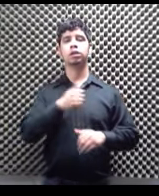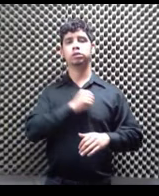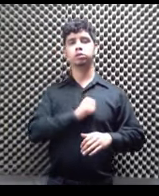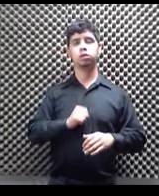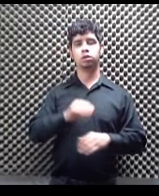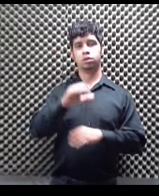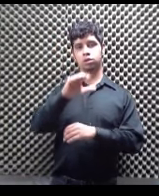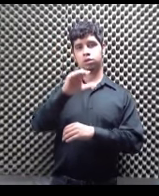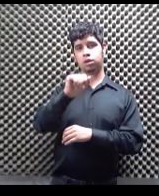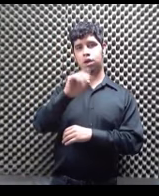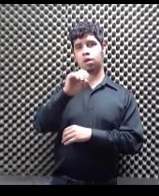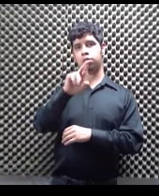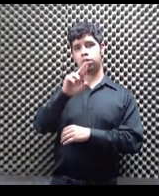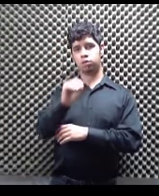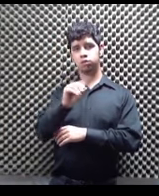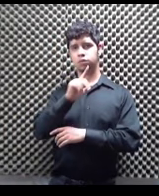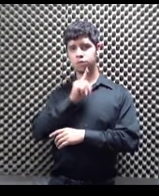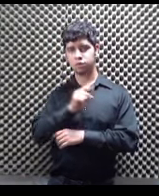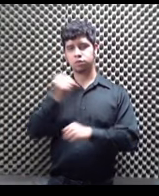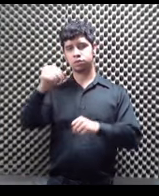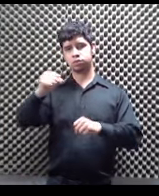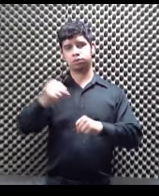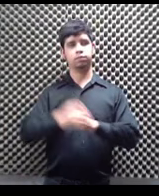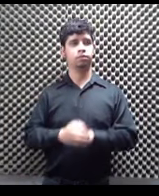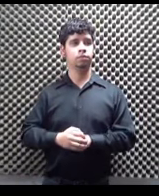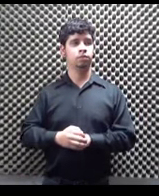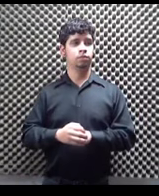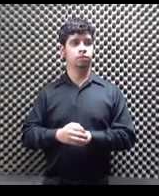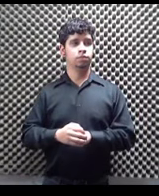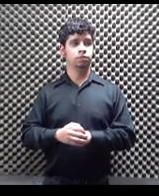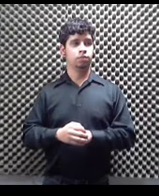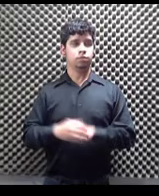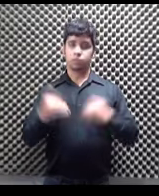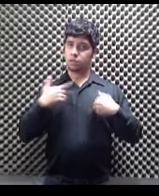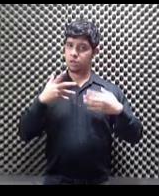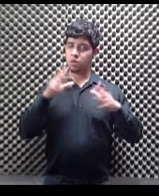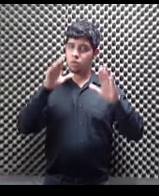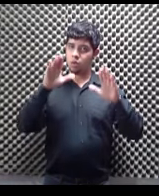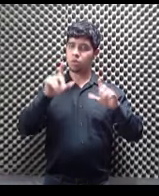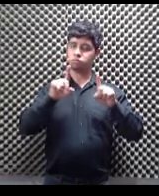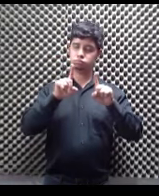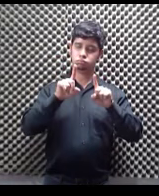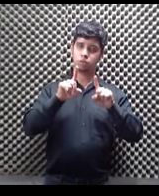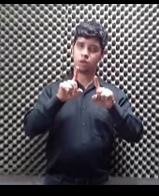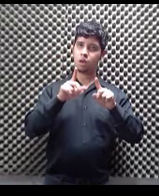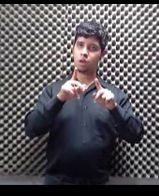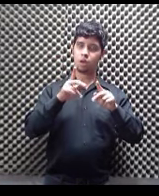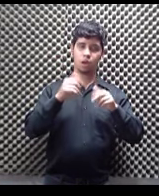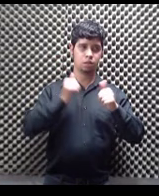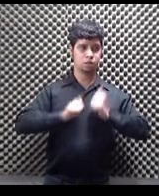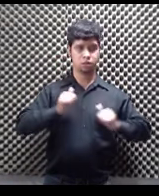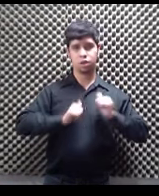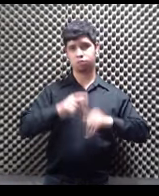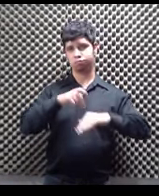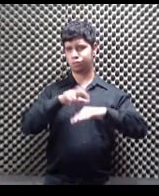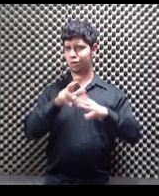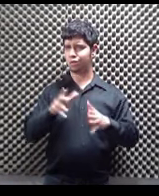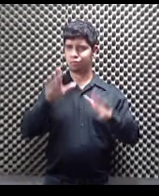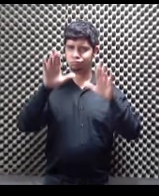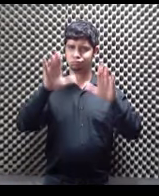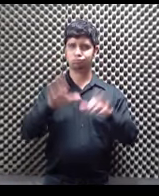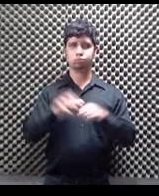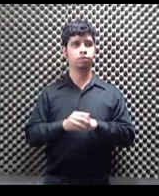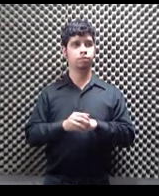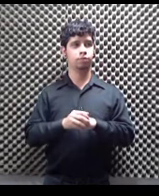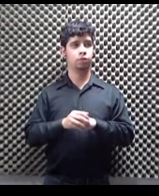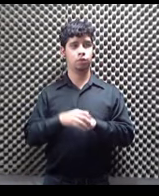¿verdad? Ajá. Cabero. Señora tiene Cabero. Una playa de estrellas de Puerto Rico. Sí, esa película. Sí, sí. O sea, así que y ese